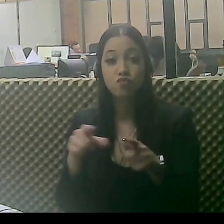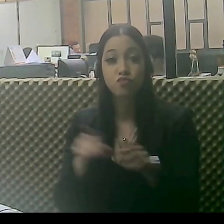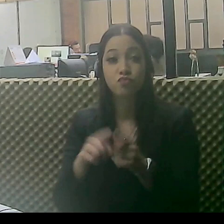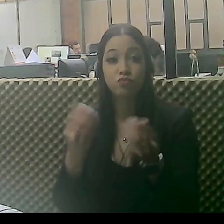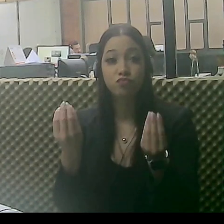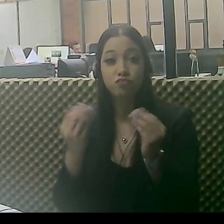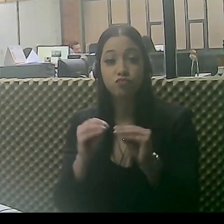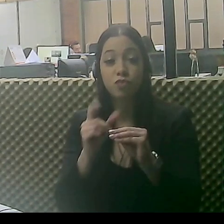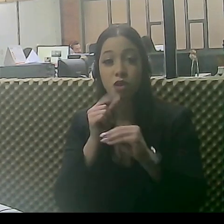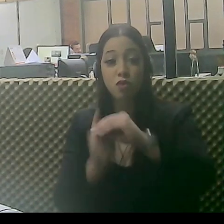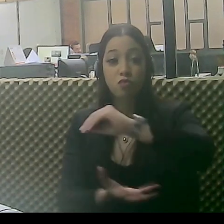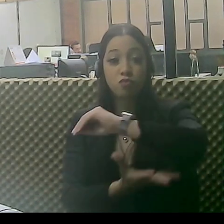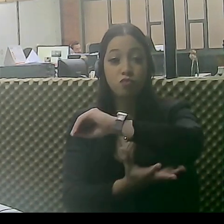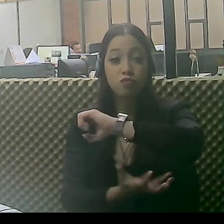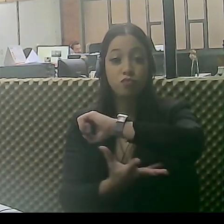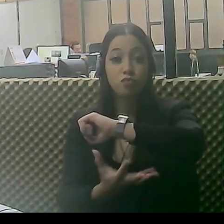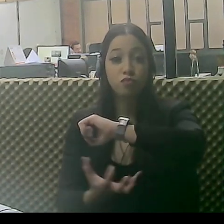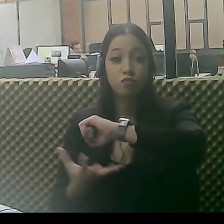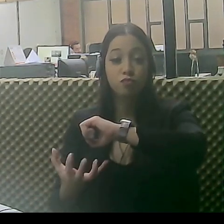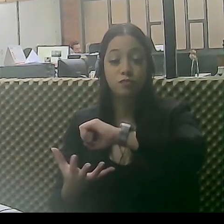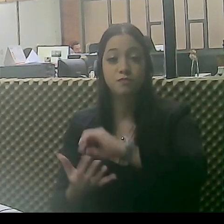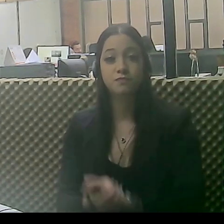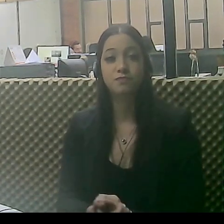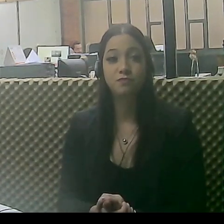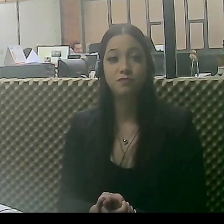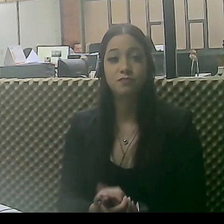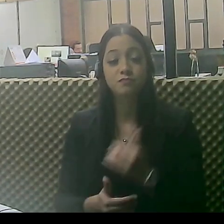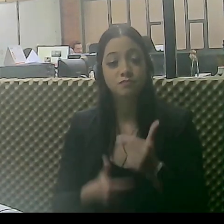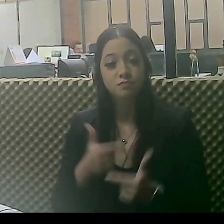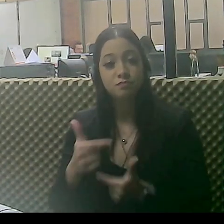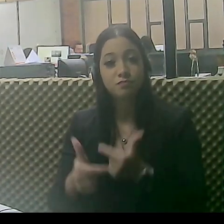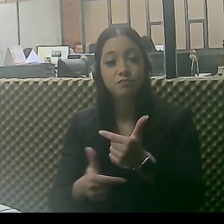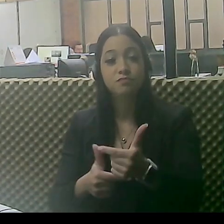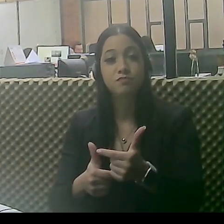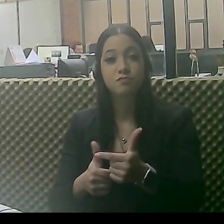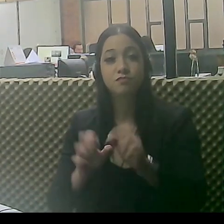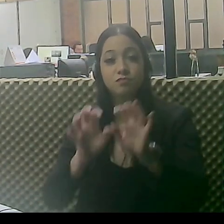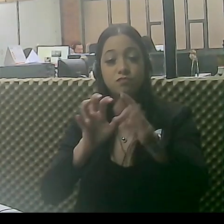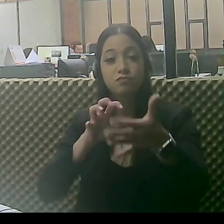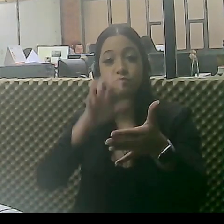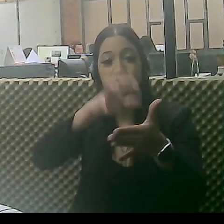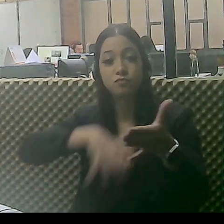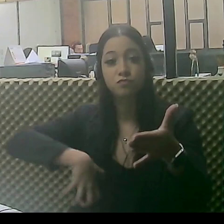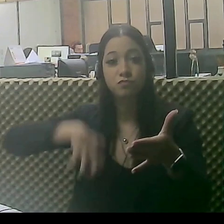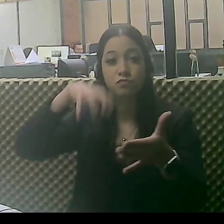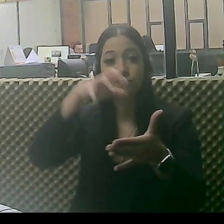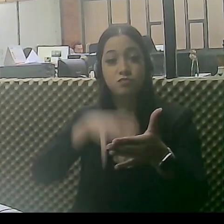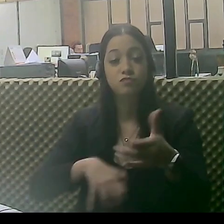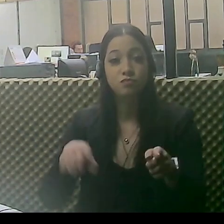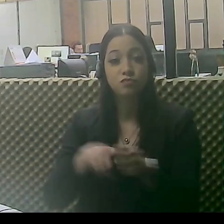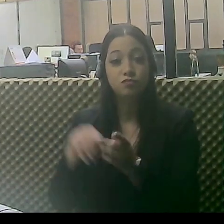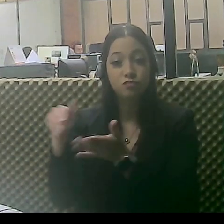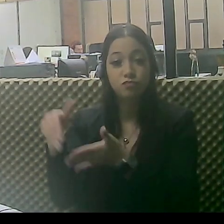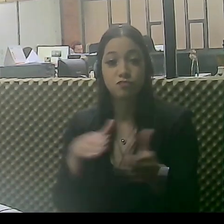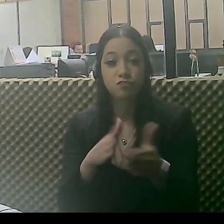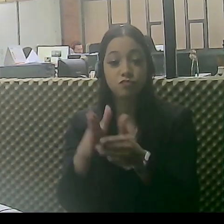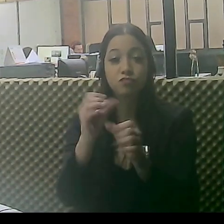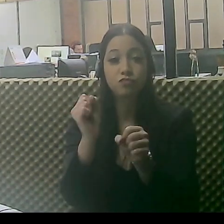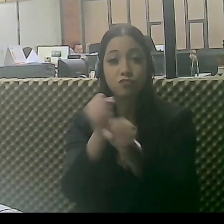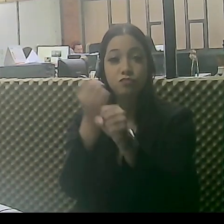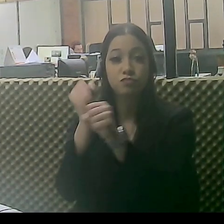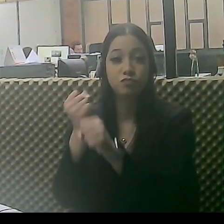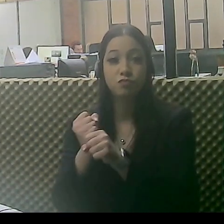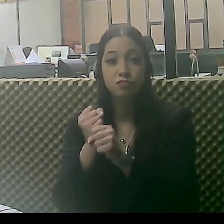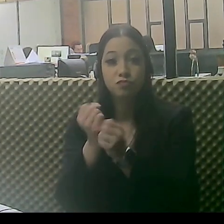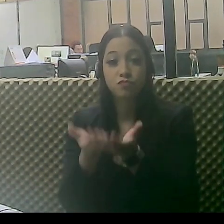de reservatório de amortecimento. Estão em andamento os serviços de escavação da represa e do canal, além da montagem de